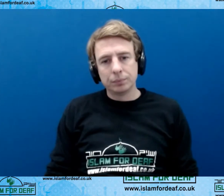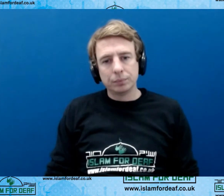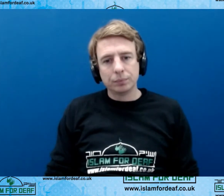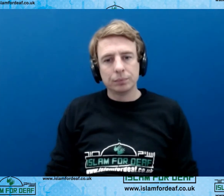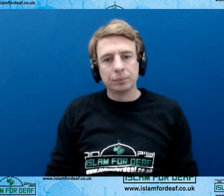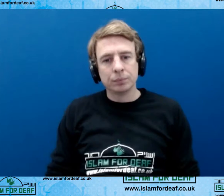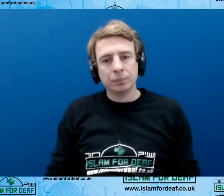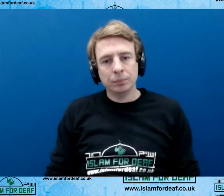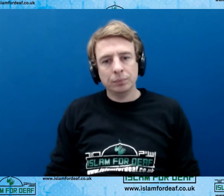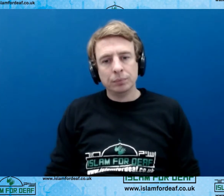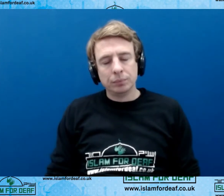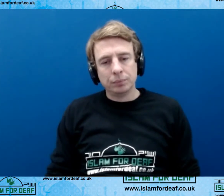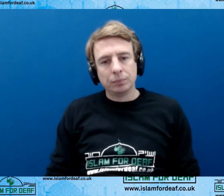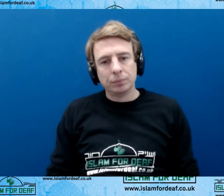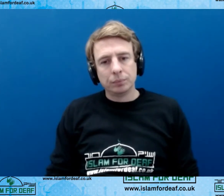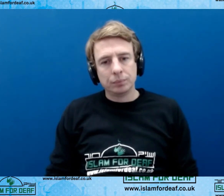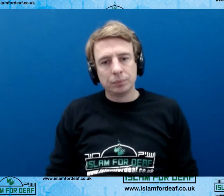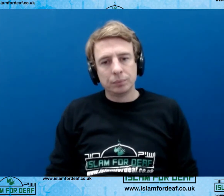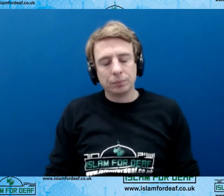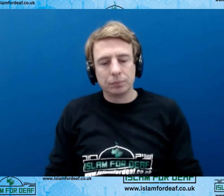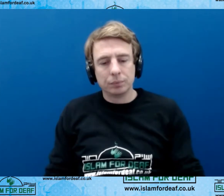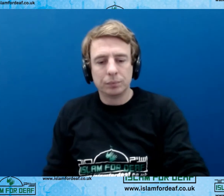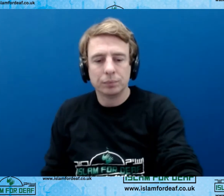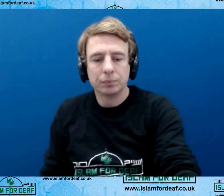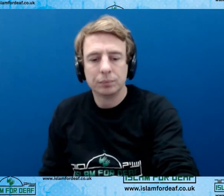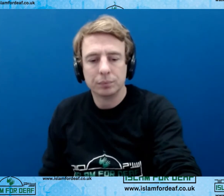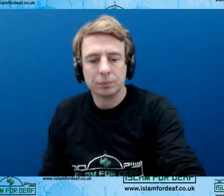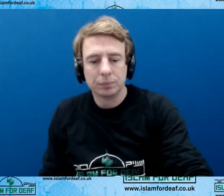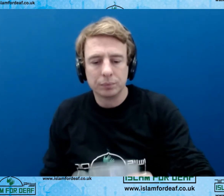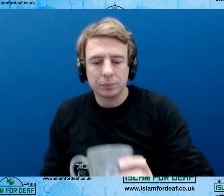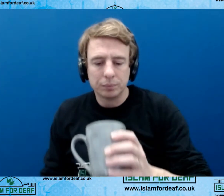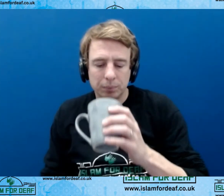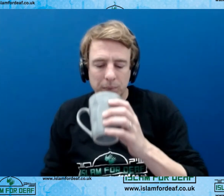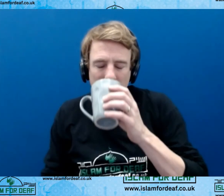هذه الحجارة عندما تنزل على الرجل